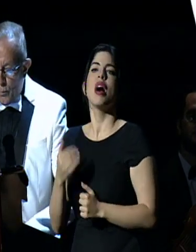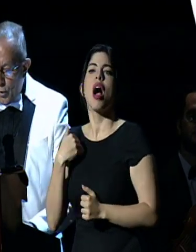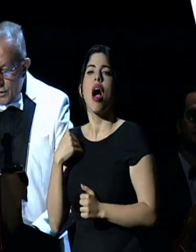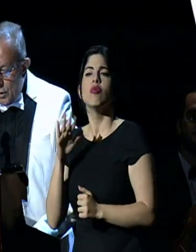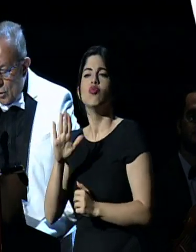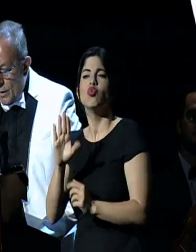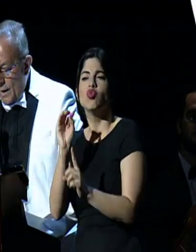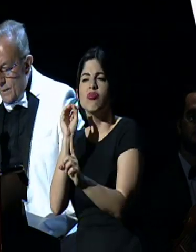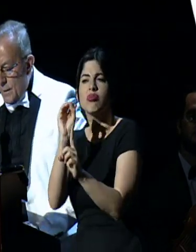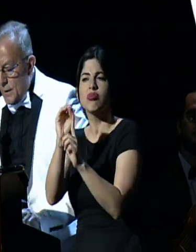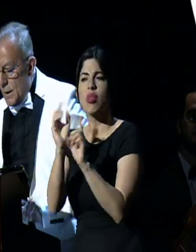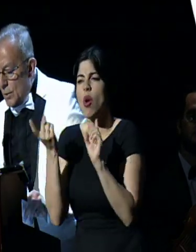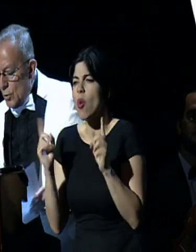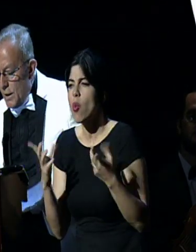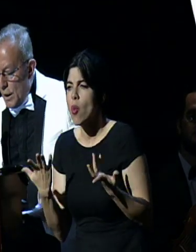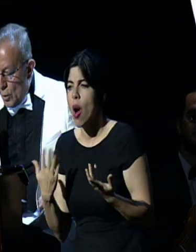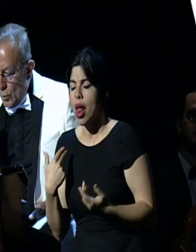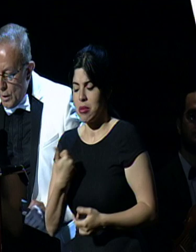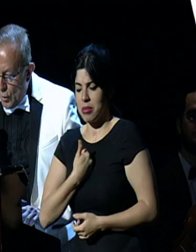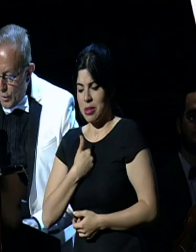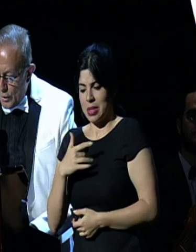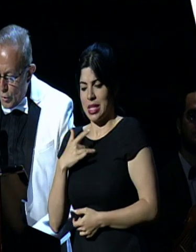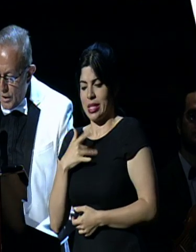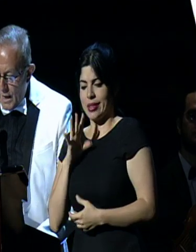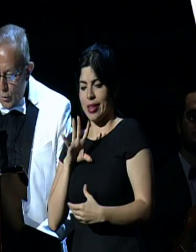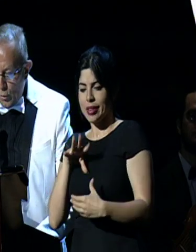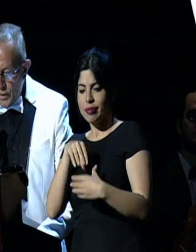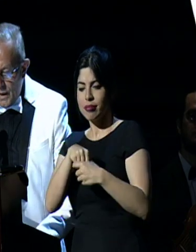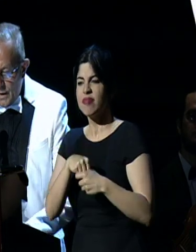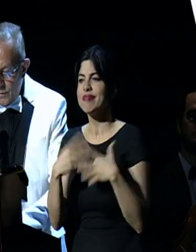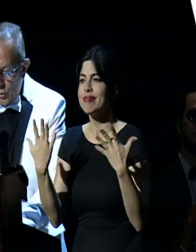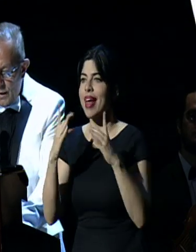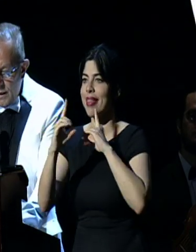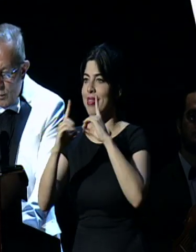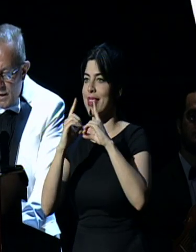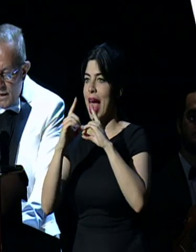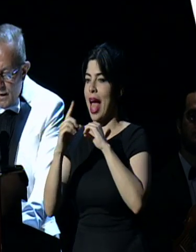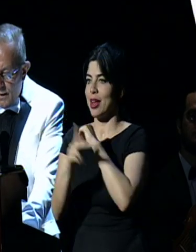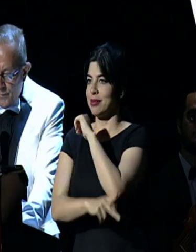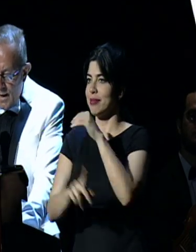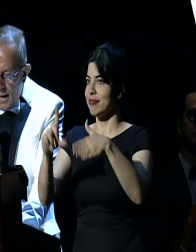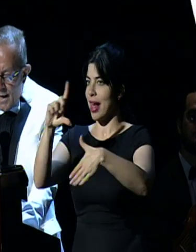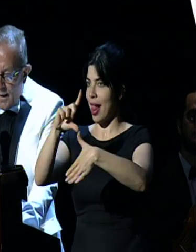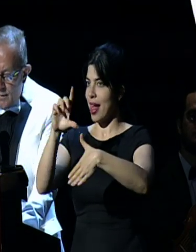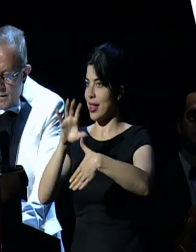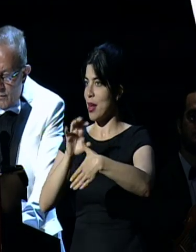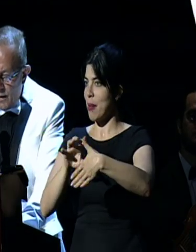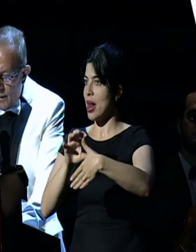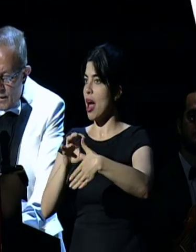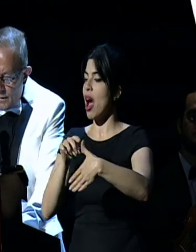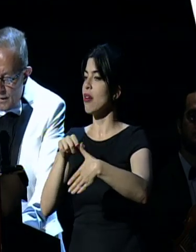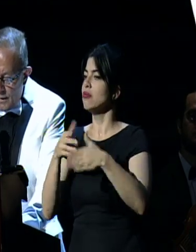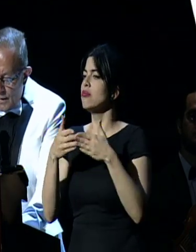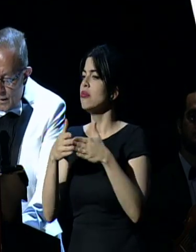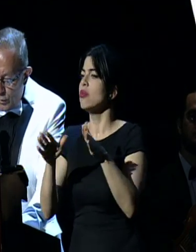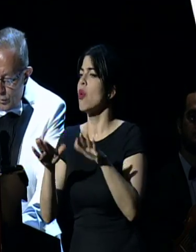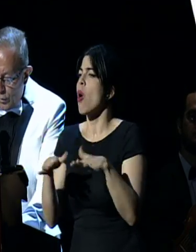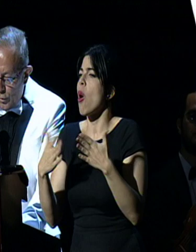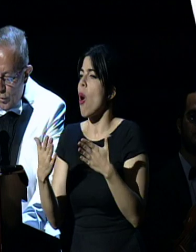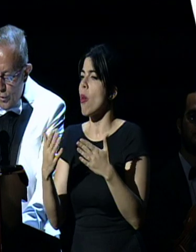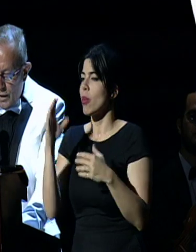como propósito el sentirnos incluidos en los diálogos de la nación latinoamericana que se abren a partir